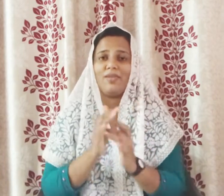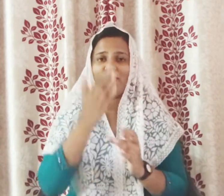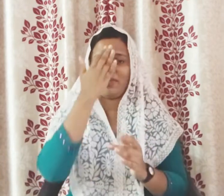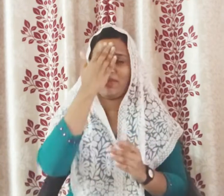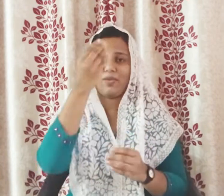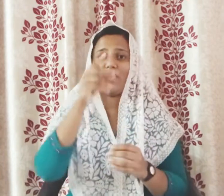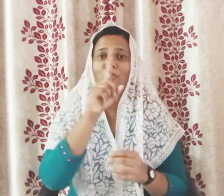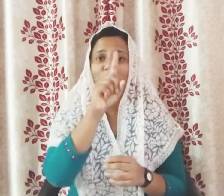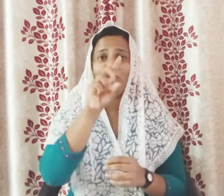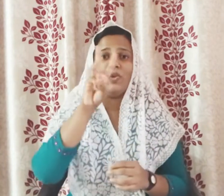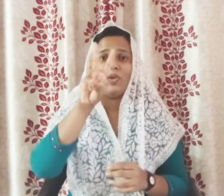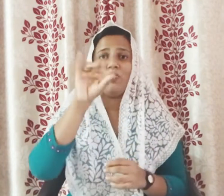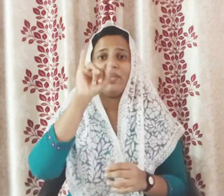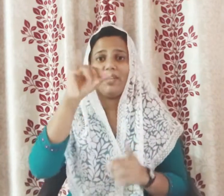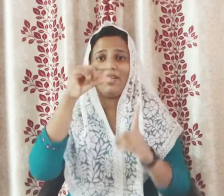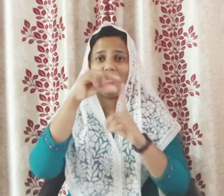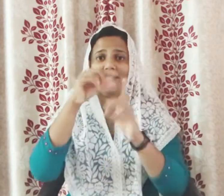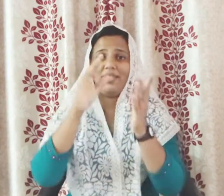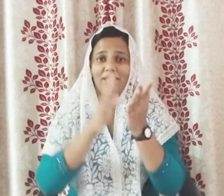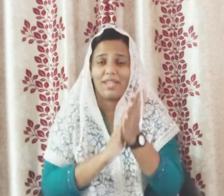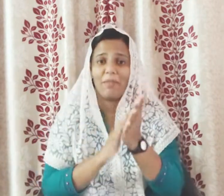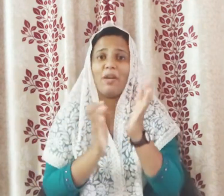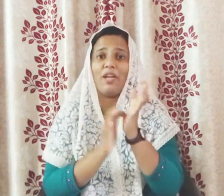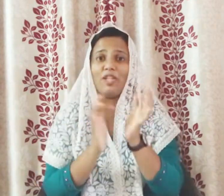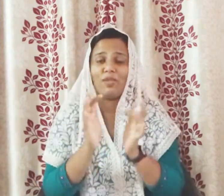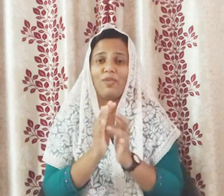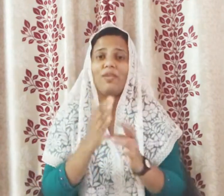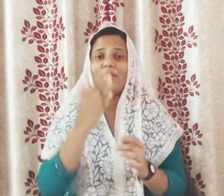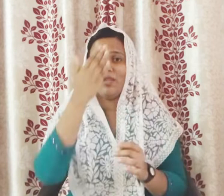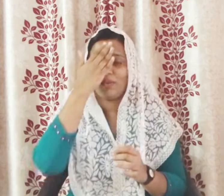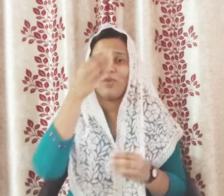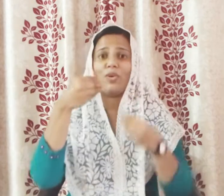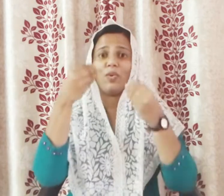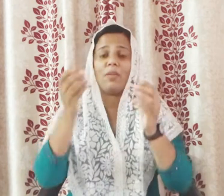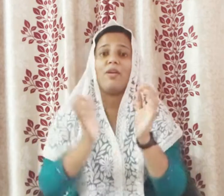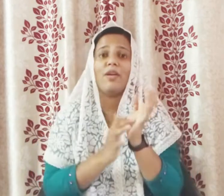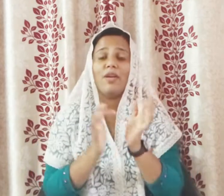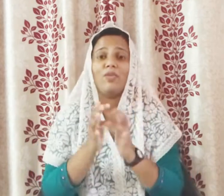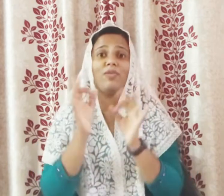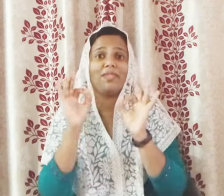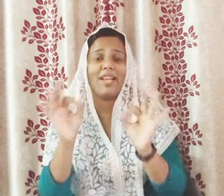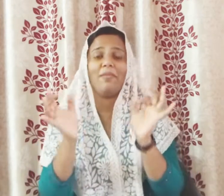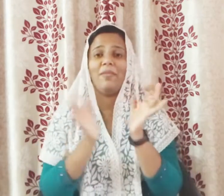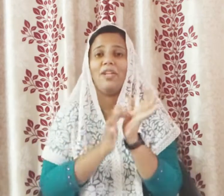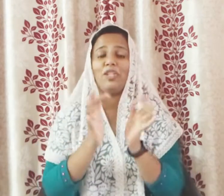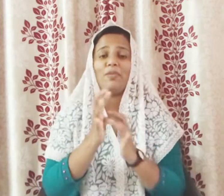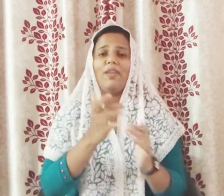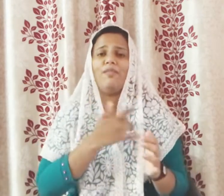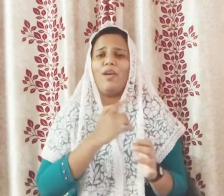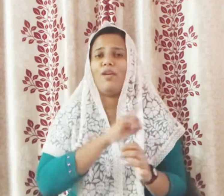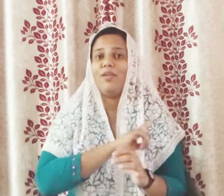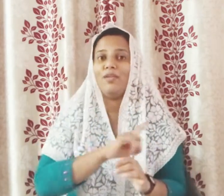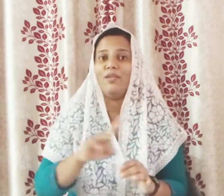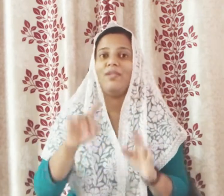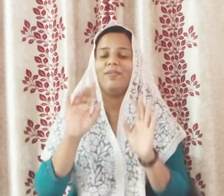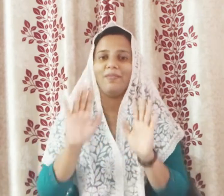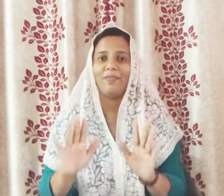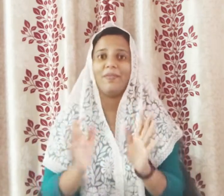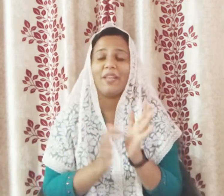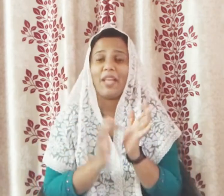സ്തോത്രം പറയുന്നു. 136-ാം സങ്കീർത്തനങ്ങൾ ഇങ്ങനെ പറഞ്ഞു, യഹോവയ്ക്ക് സ്തോത്രം ചെയ്യുവീൻ, അവൻ നല്ലവനല്ലോ, അവൻ്റെ ദയ എന്നേക്കുമുള്ളത്.